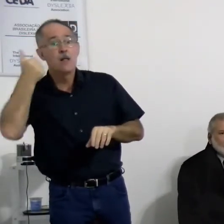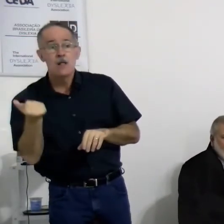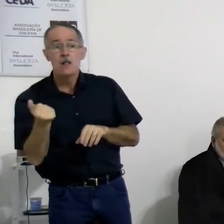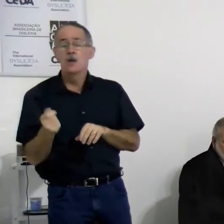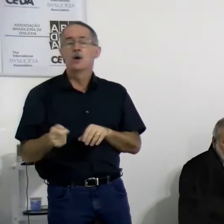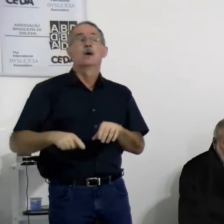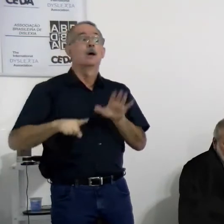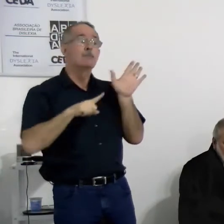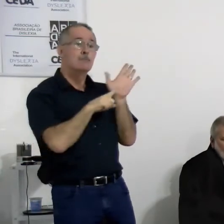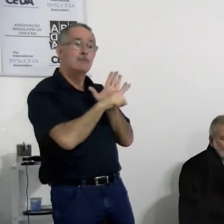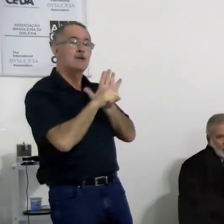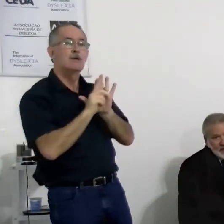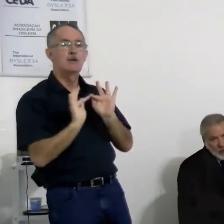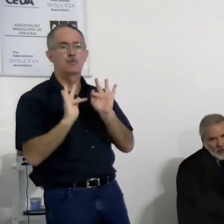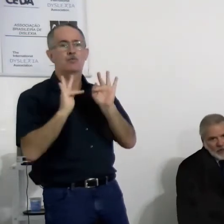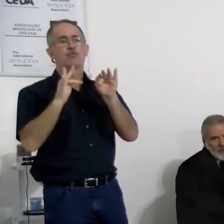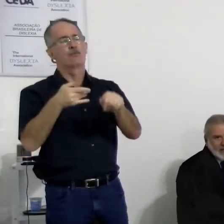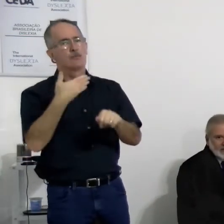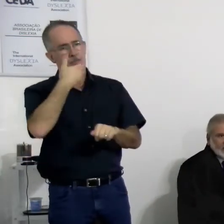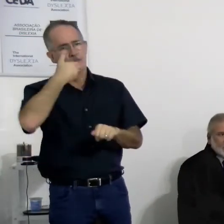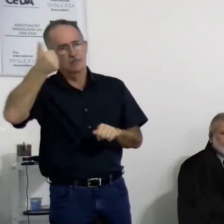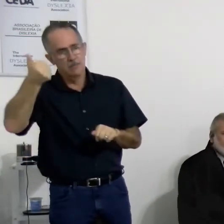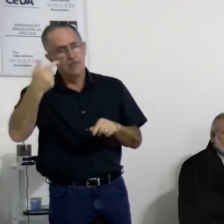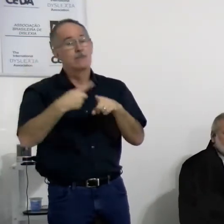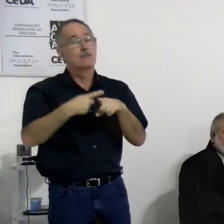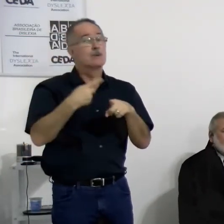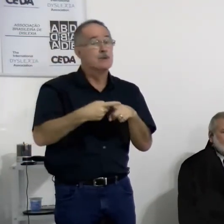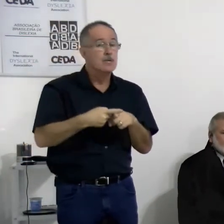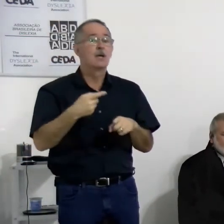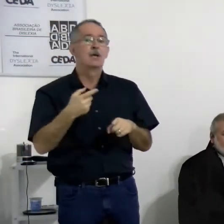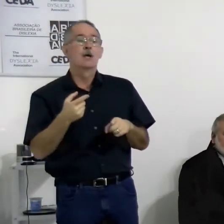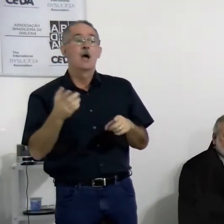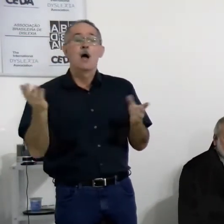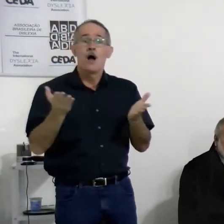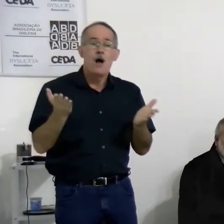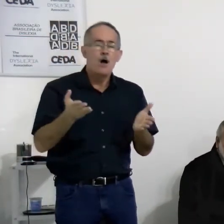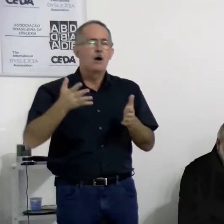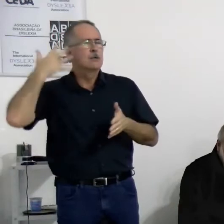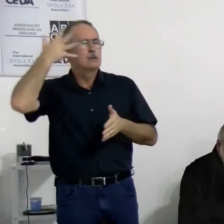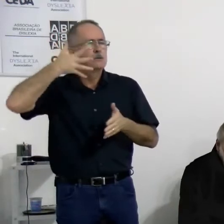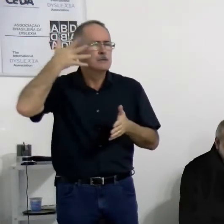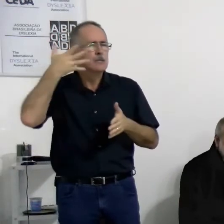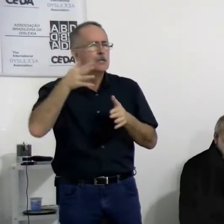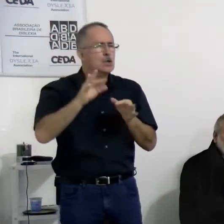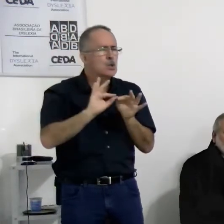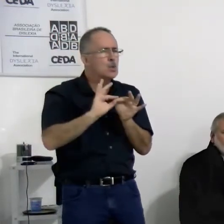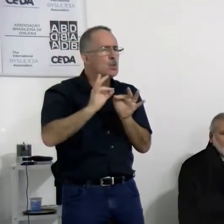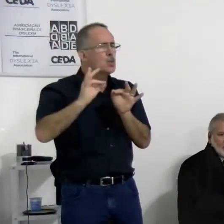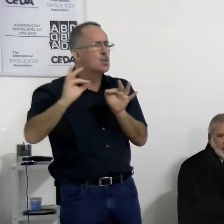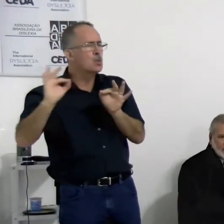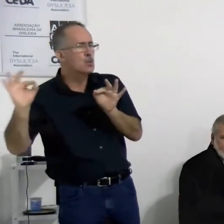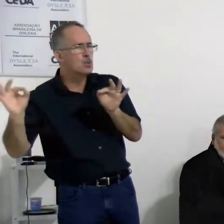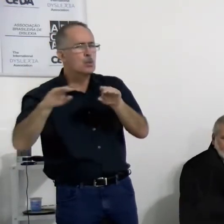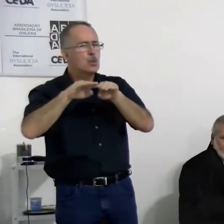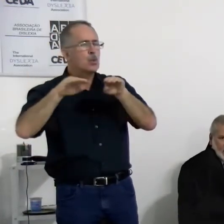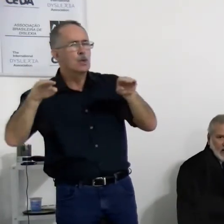questões mais ao final, seria bom, porque assim nós podemos ter uma apresentação, uma conversa mais linear. A